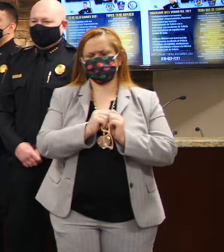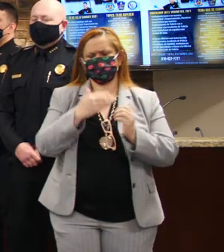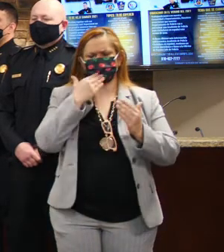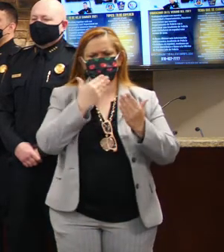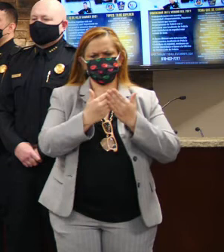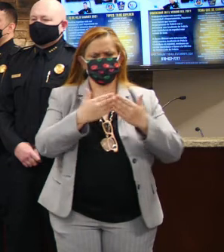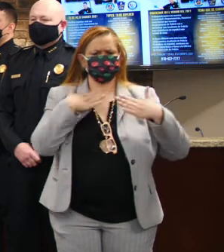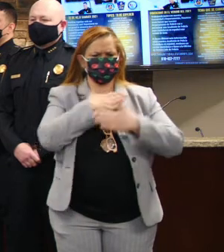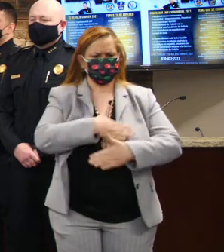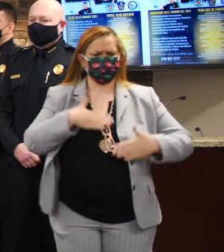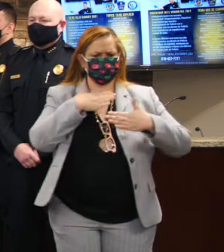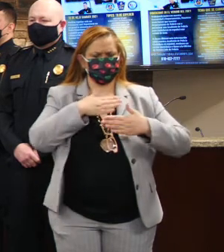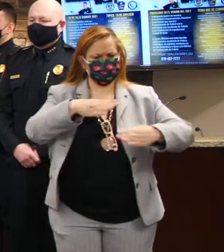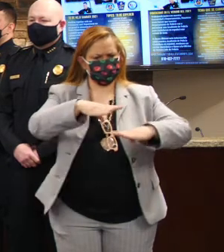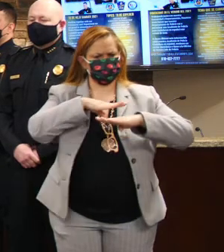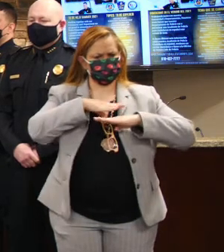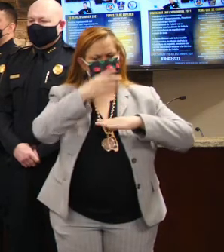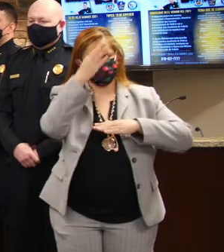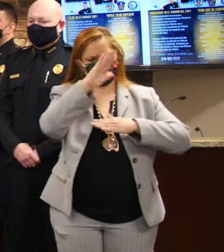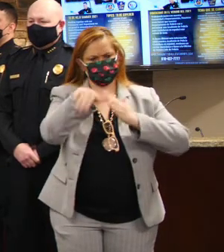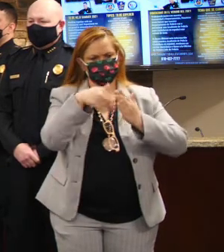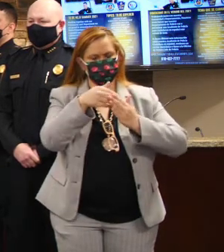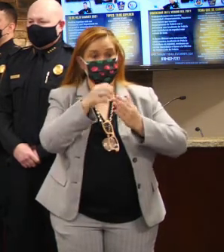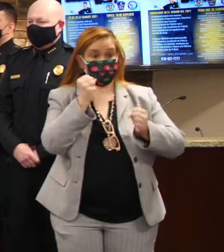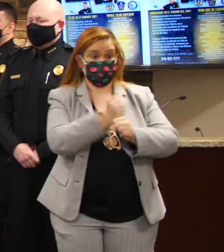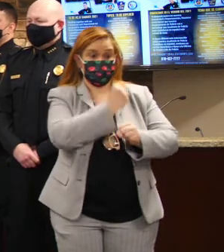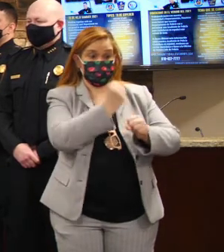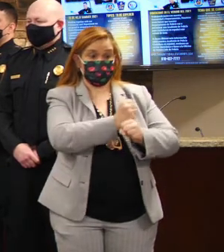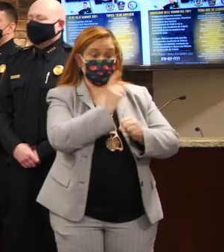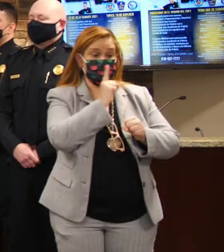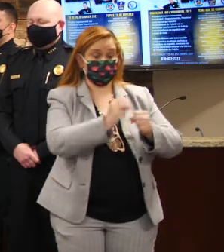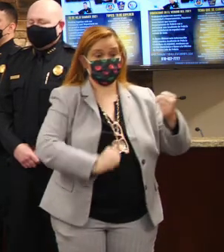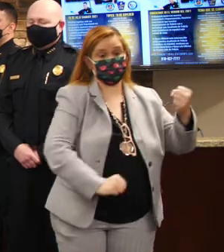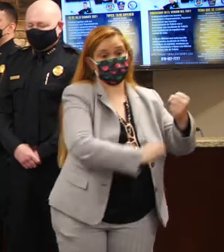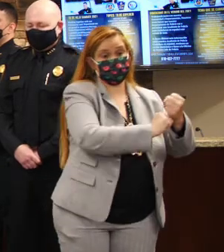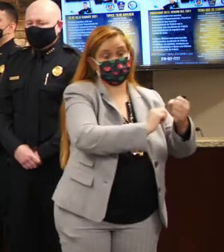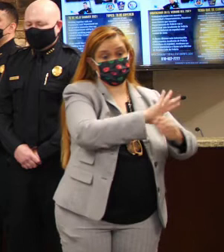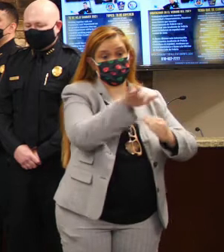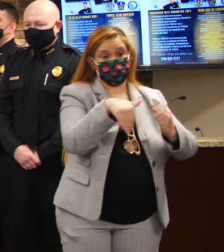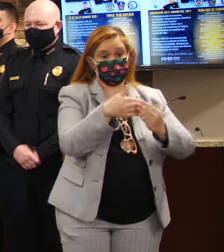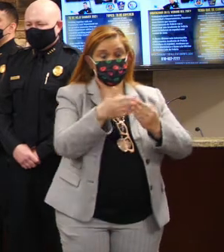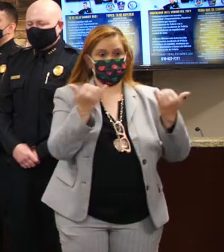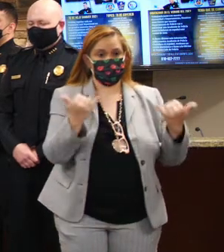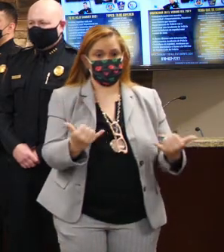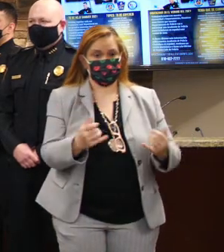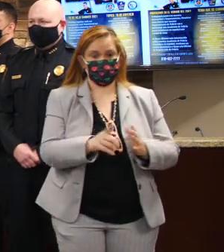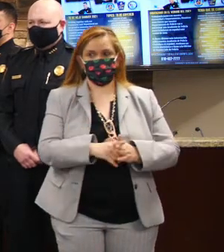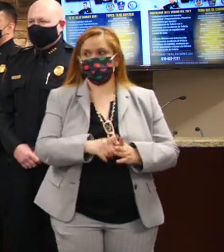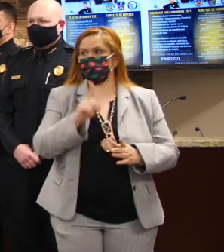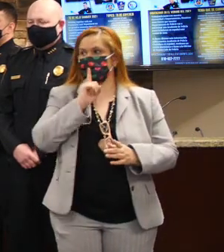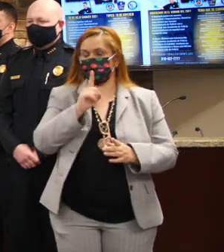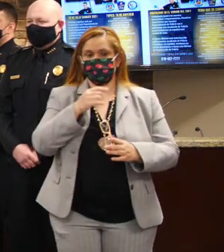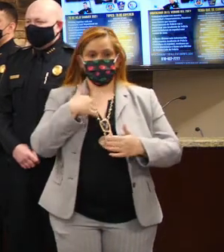perfect, but we're gonna continue to work. Lo voy a decir en español. Yo voy a hablar sobre cómo aplicar, pero quiero hablar un